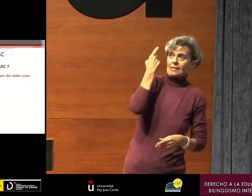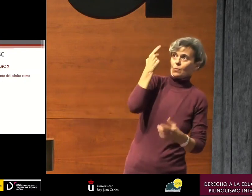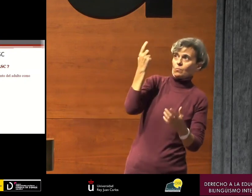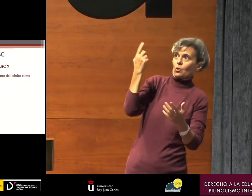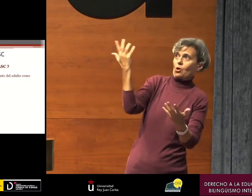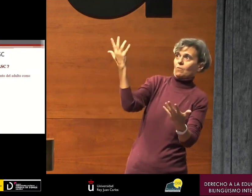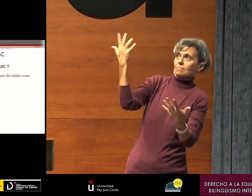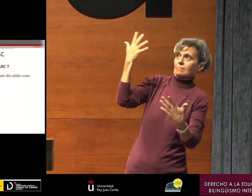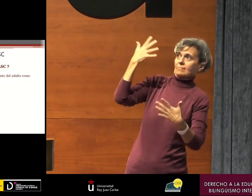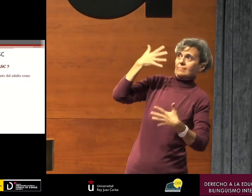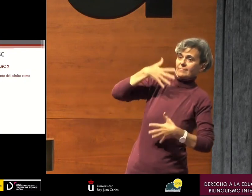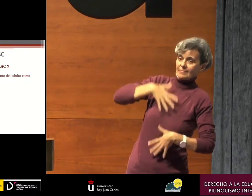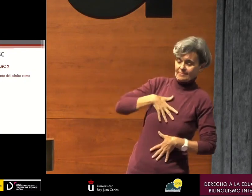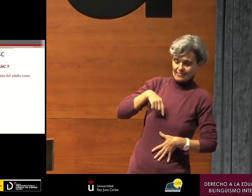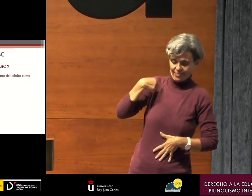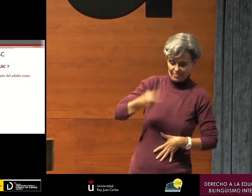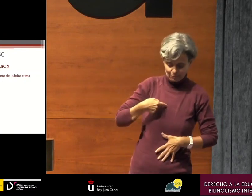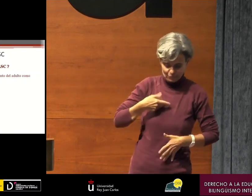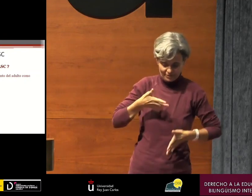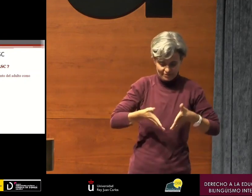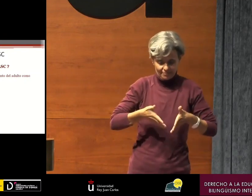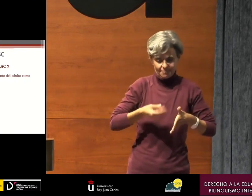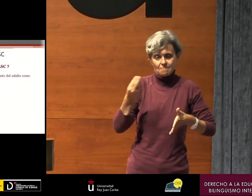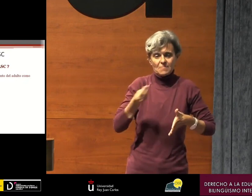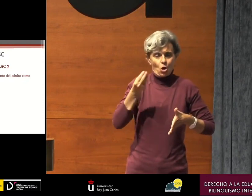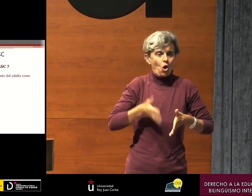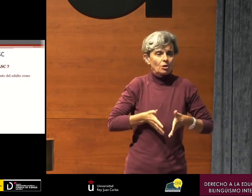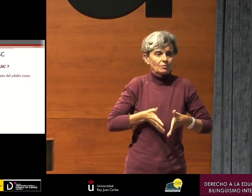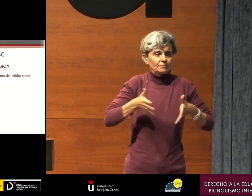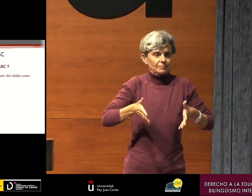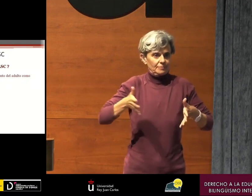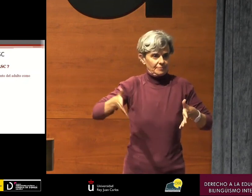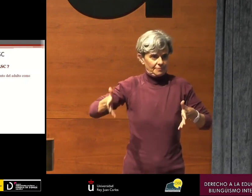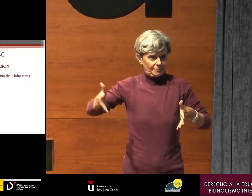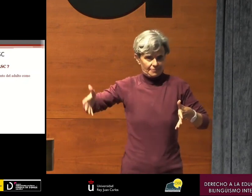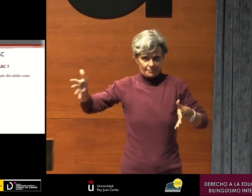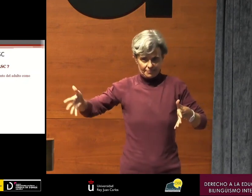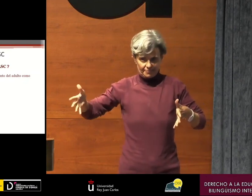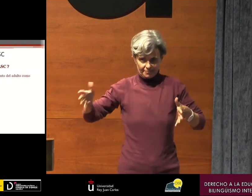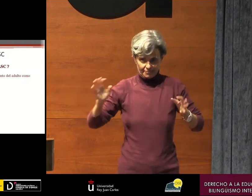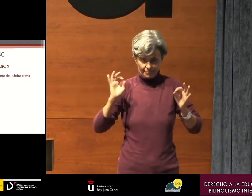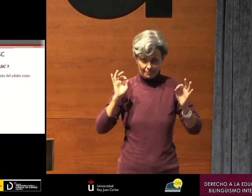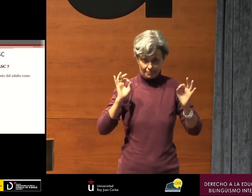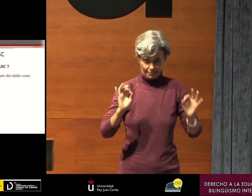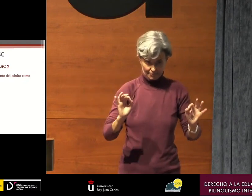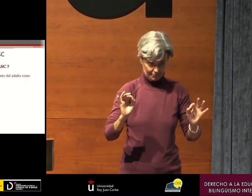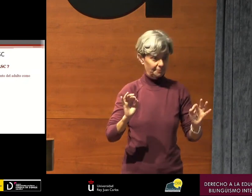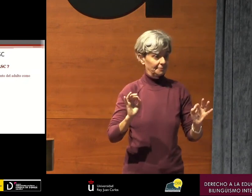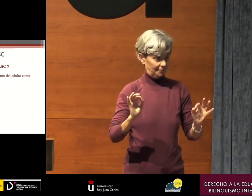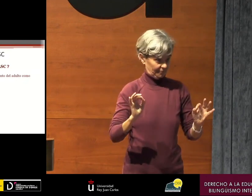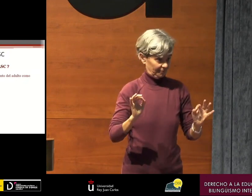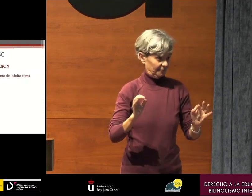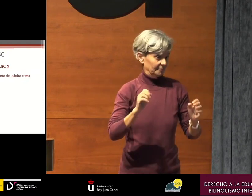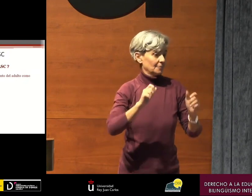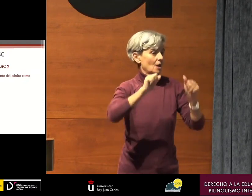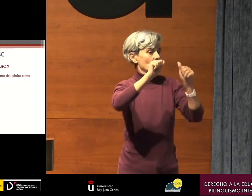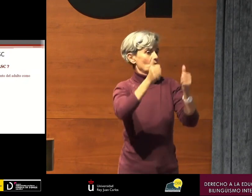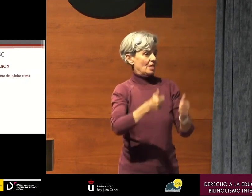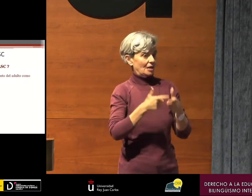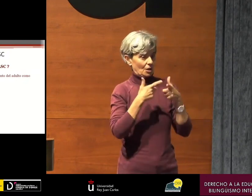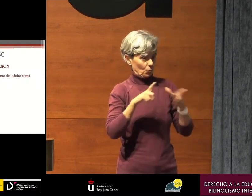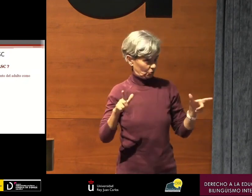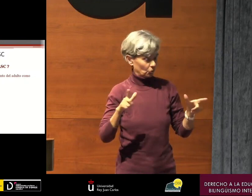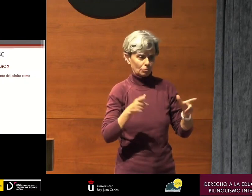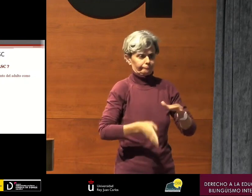frase, nosotros como docentes recibimos ese mensaje y se lo podemos mejorar dotándole de estructuras